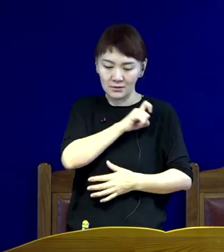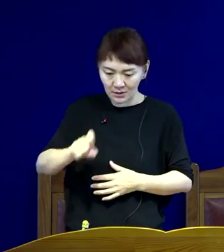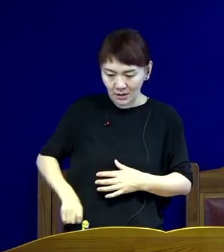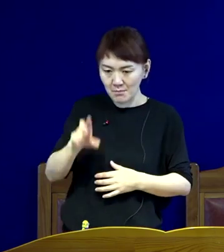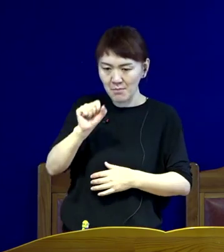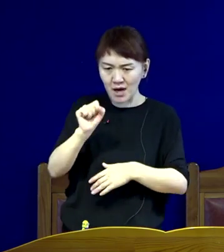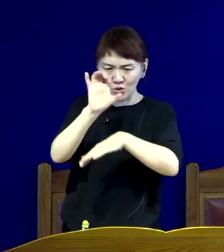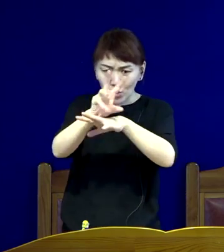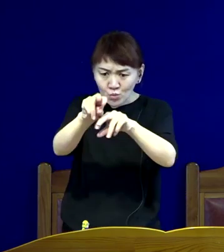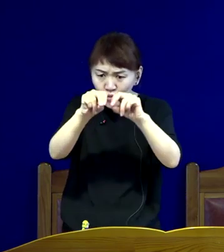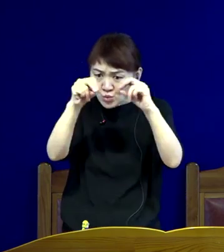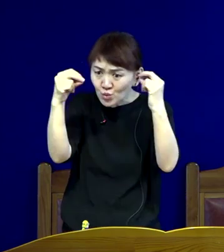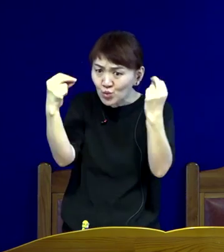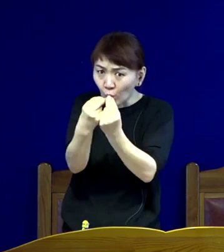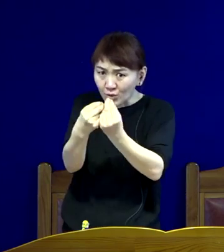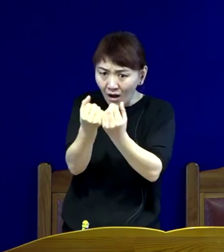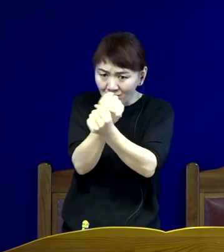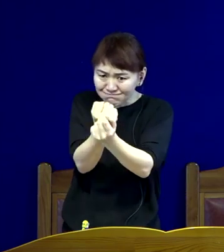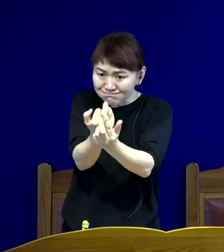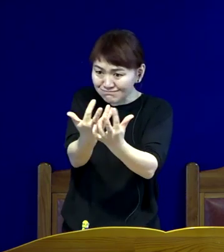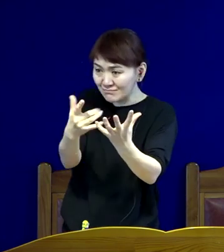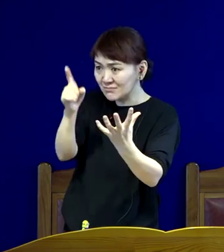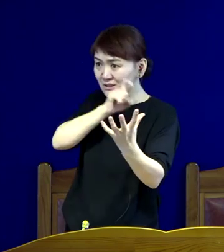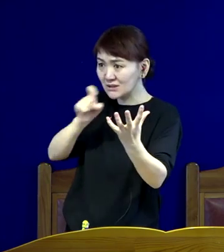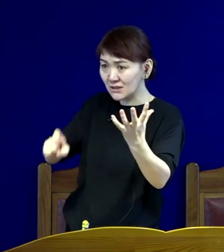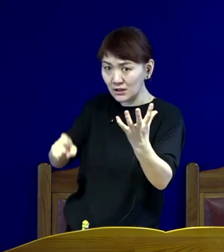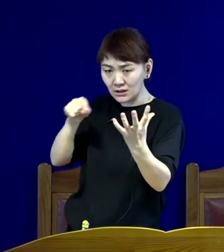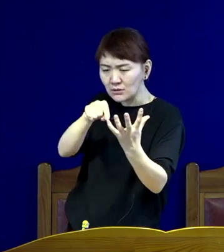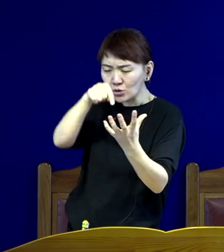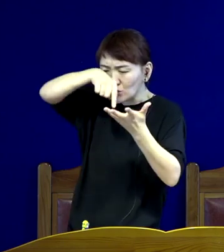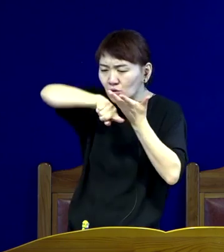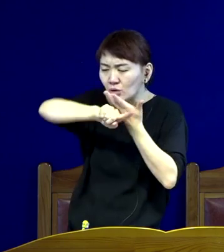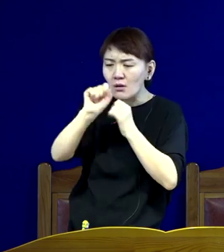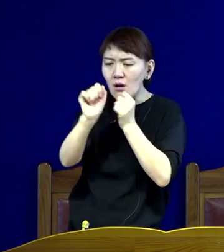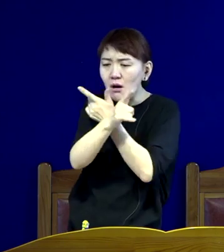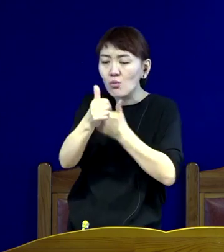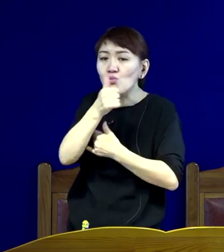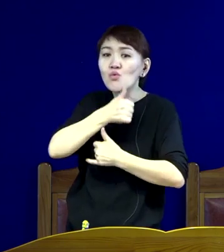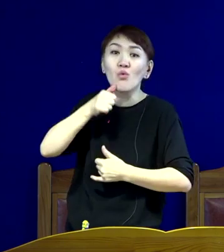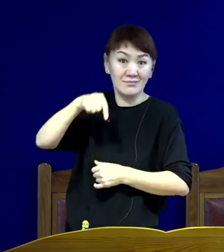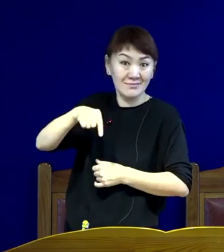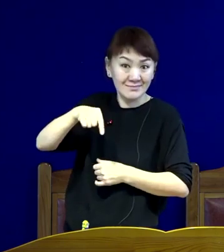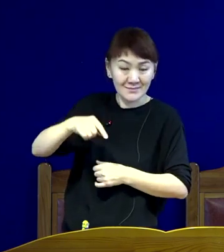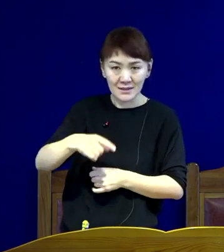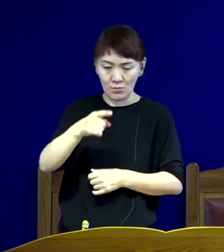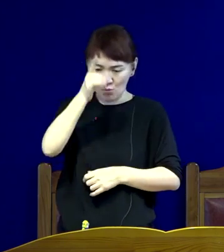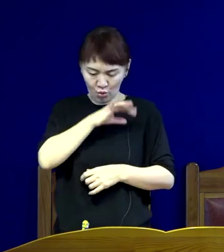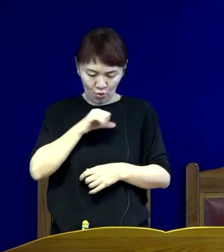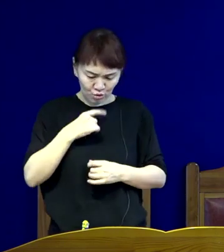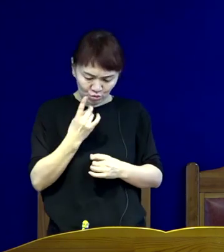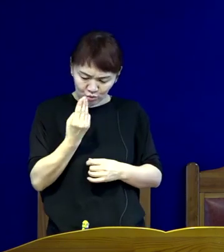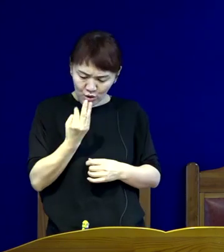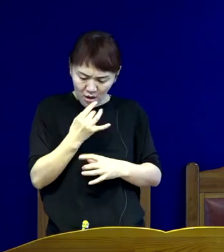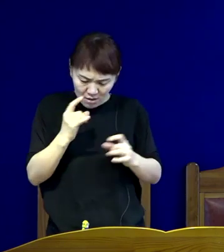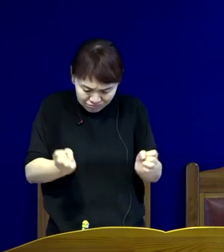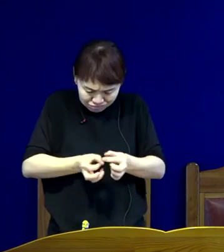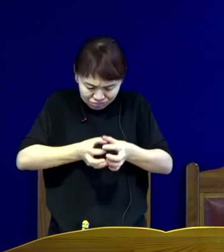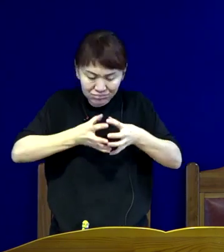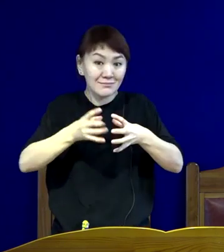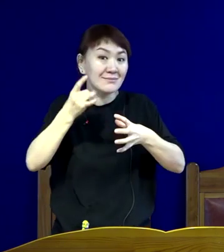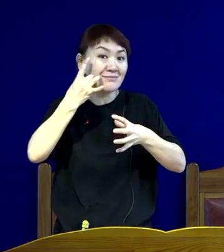агуу нууцаар хэлсэн. Тэгэхээр Бурхан шороогоор эрэгтэй хүнийг бүтээгээд тэр эрэгтэй